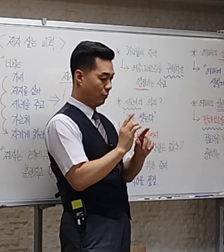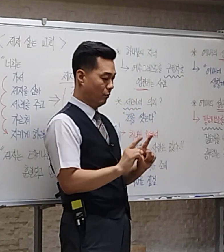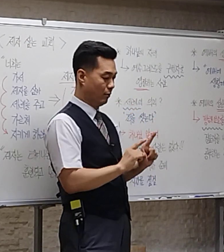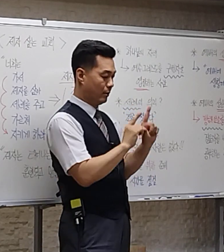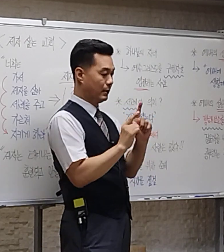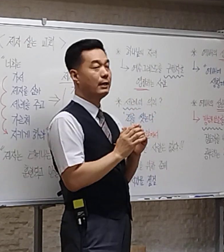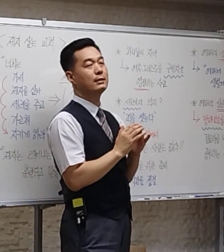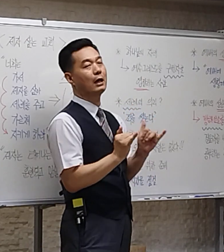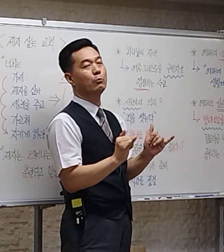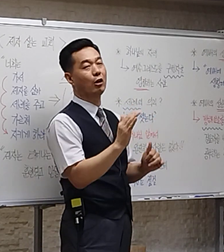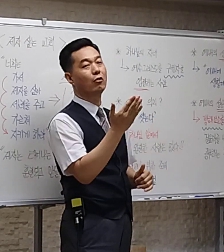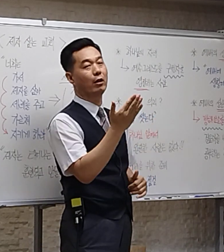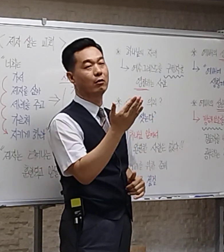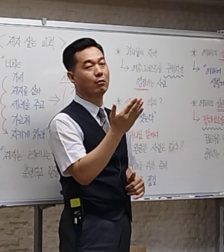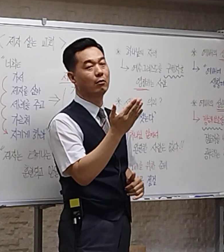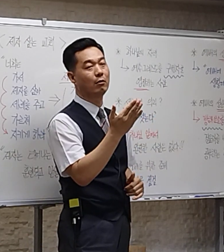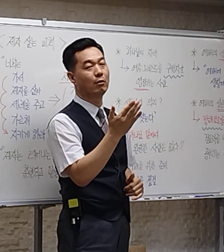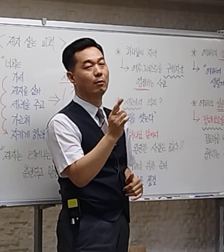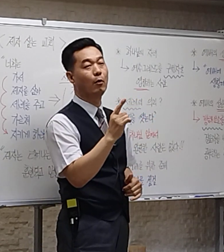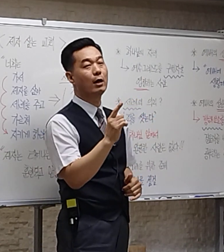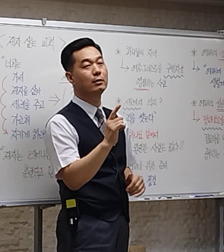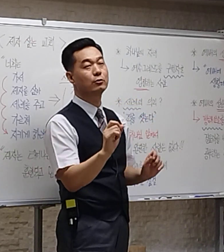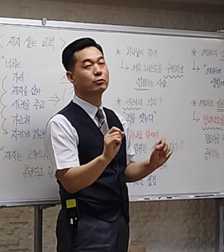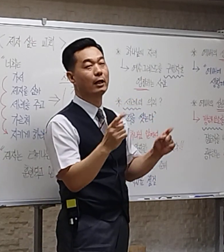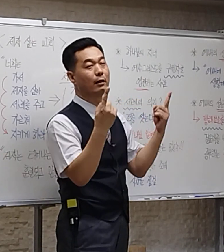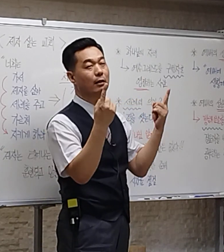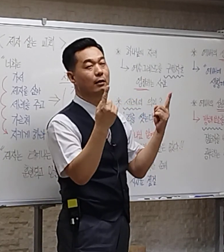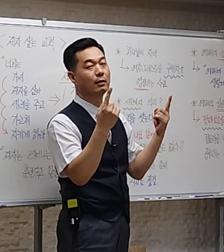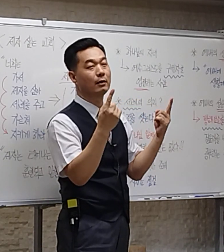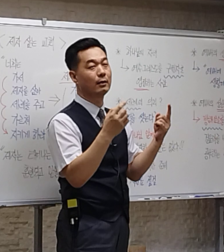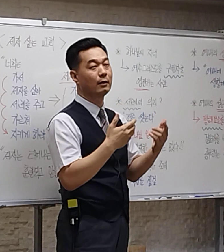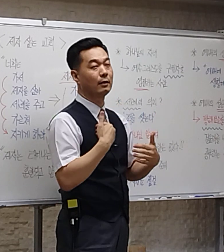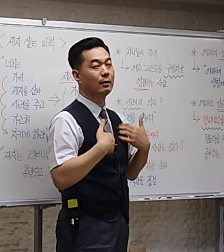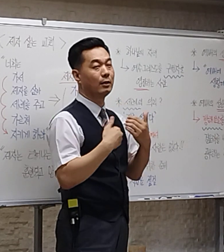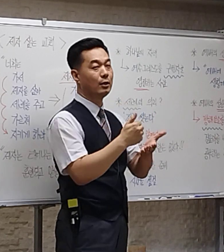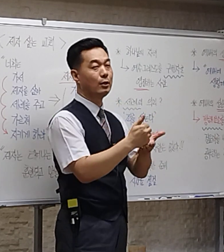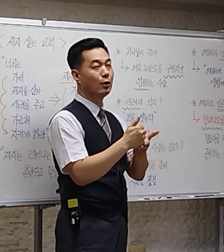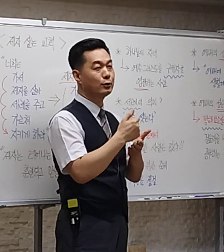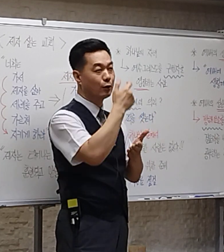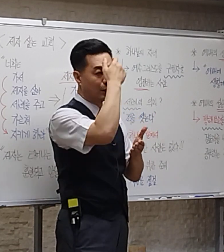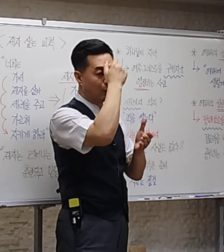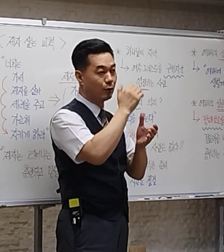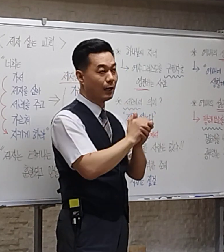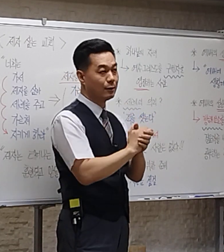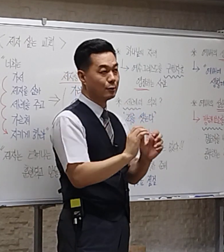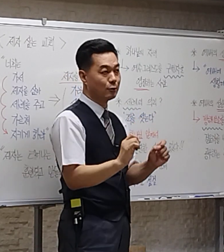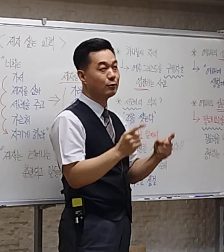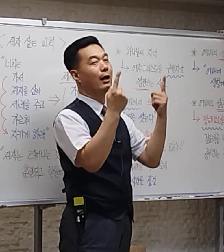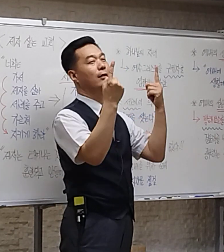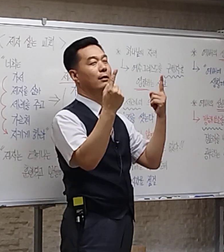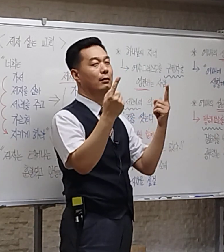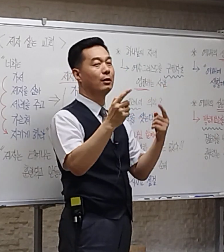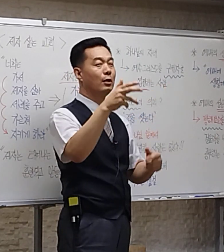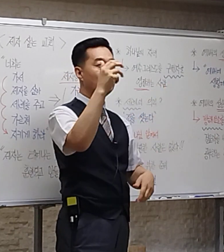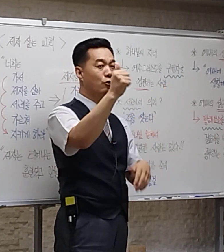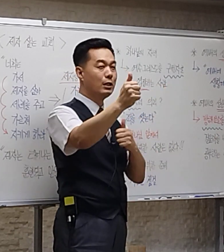중심으로 사는 사람이 된 거예요. 뭐 하는 순간? 영접 기도를 하는 순간